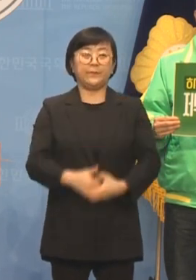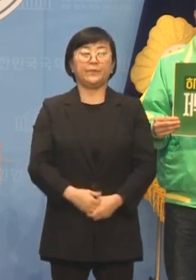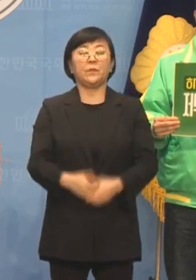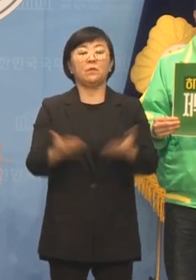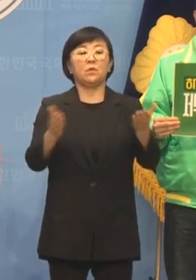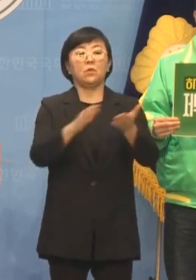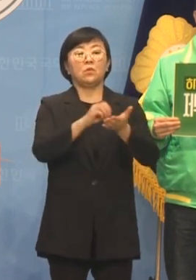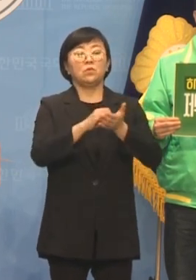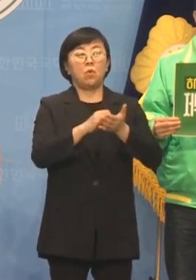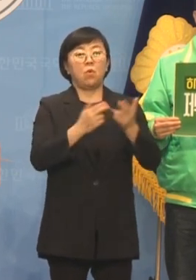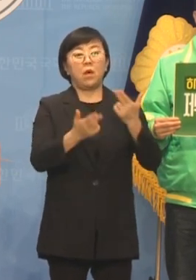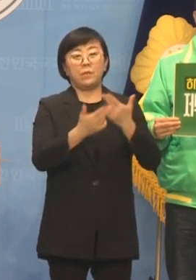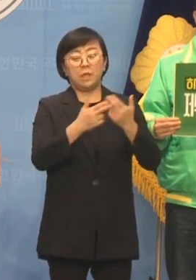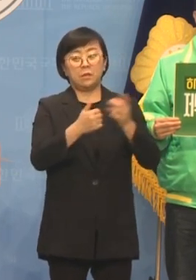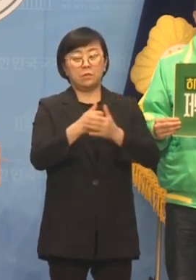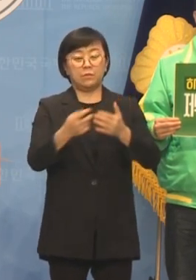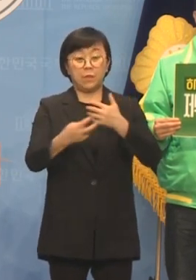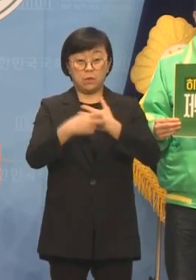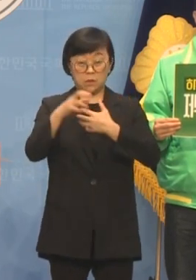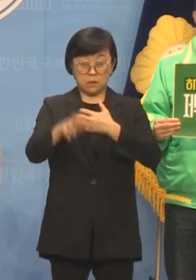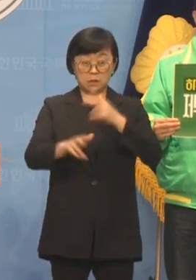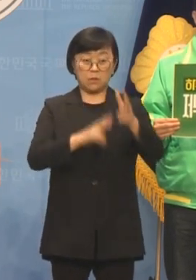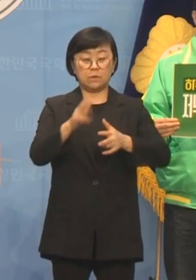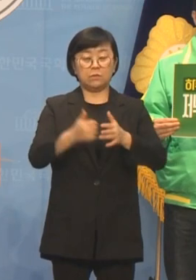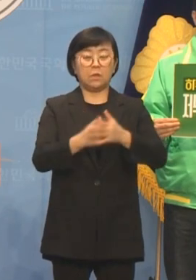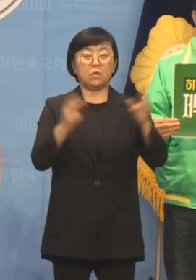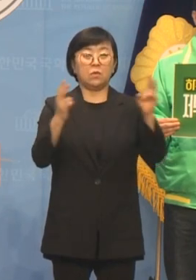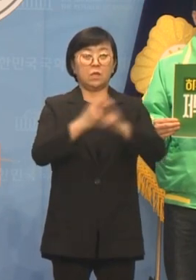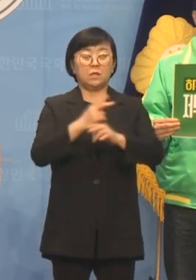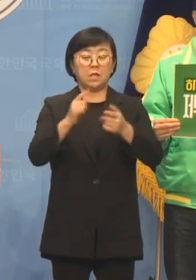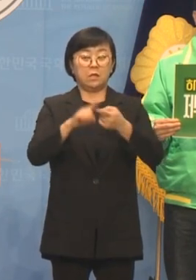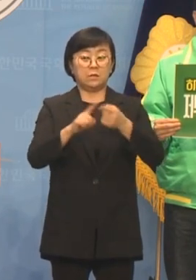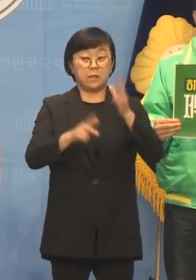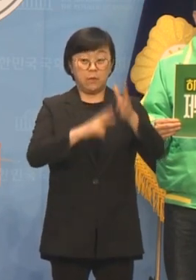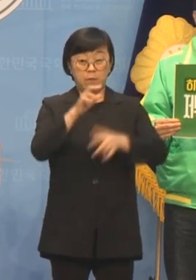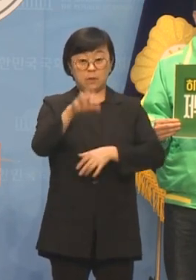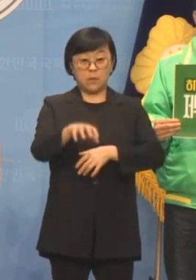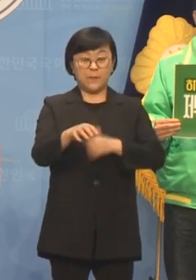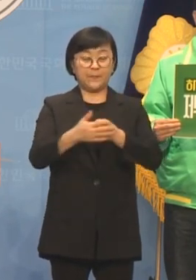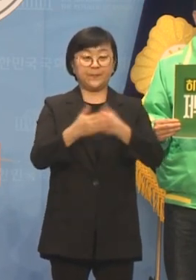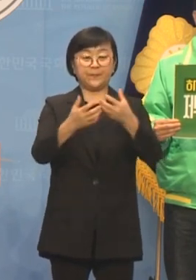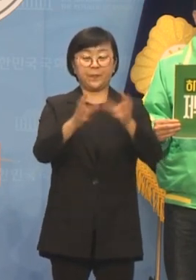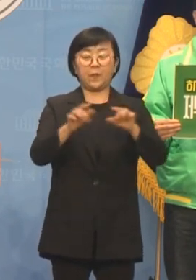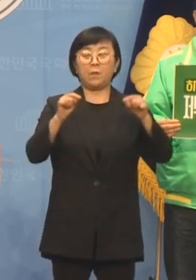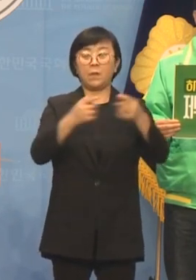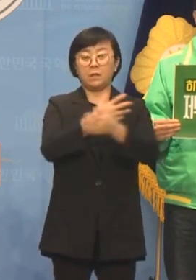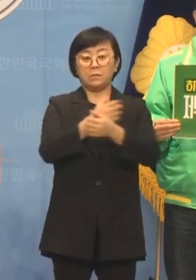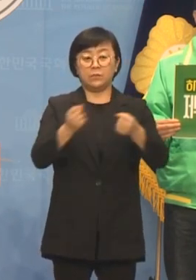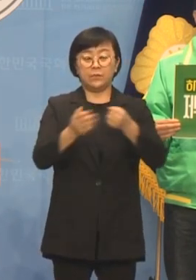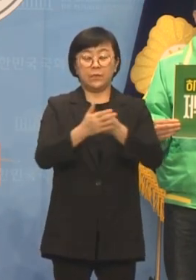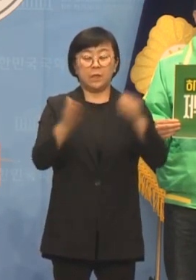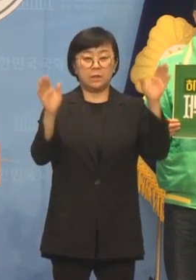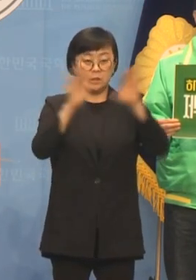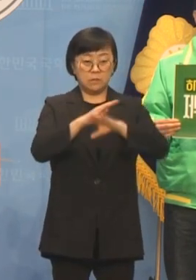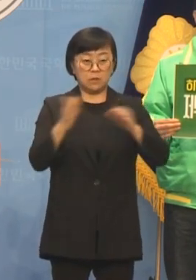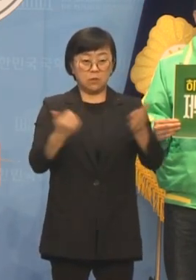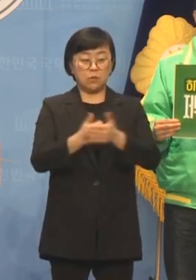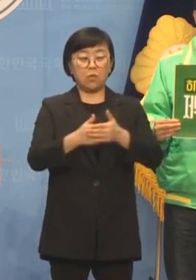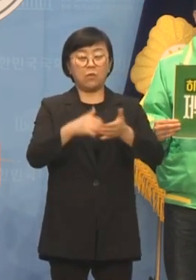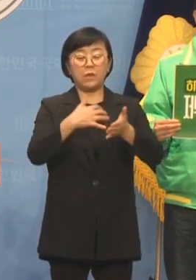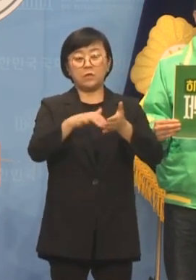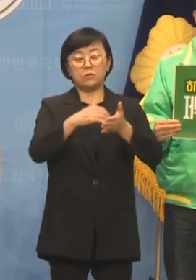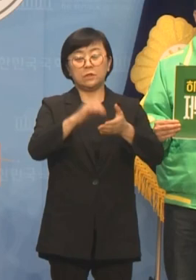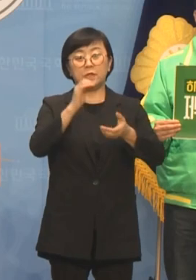노동조합이 있는 병 사업장 등의 교대제 사업장에서는 단체 벽 등을 통해 심야노동 횟수를